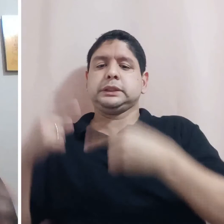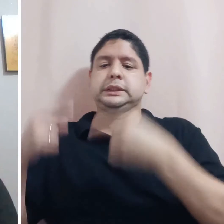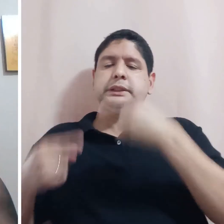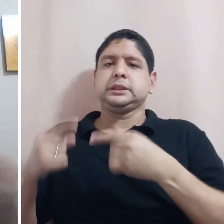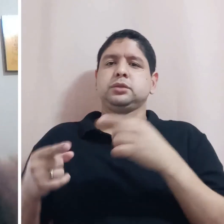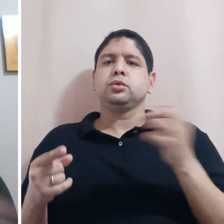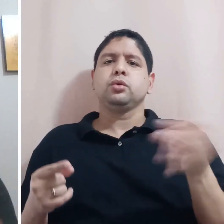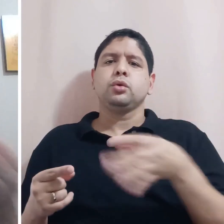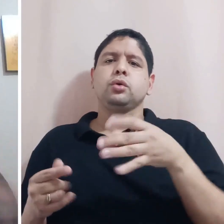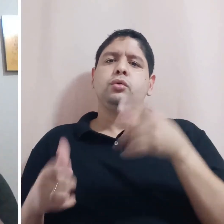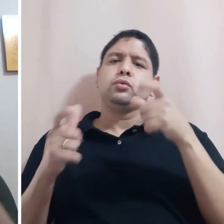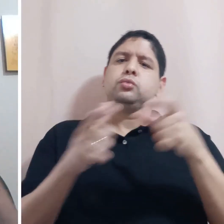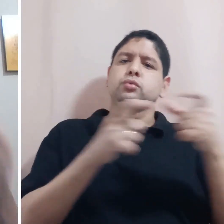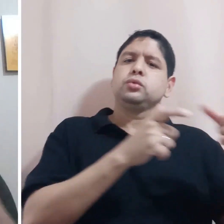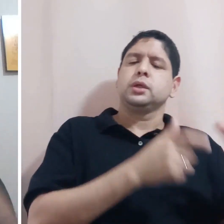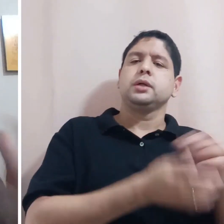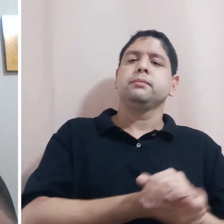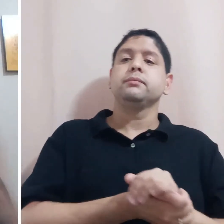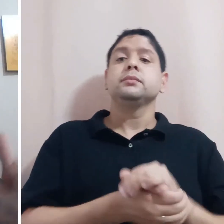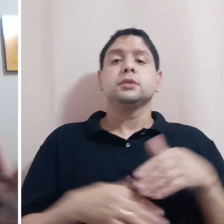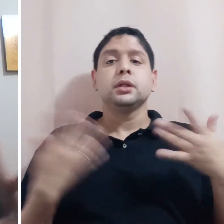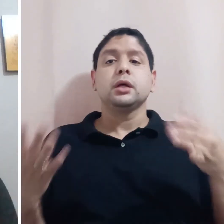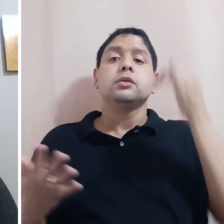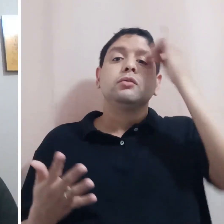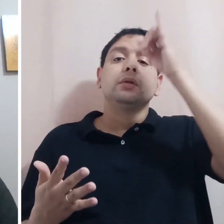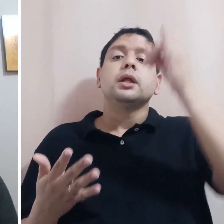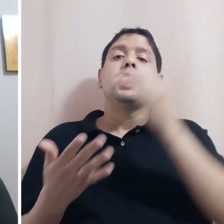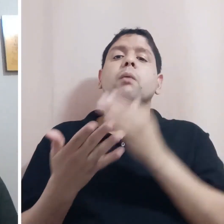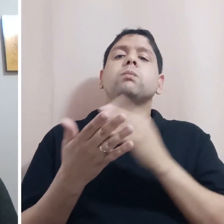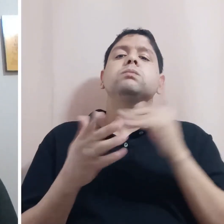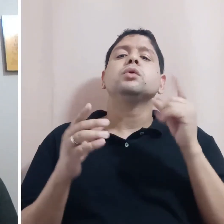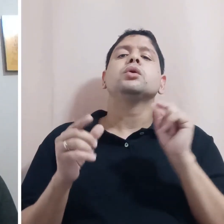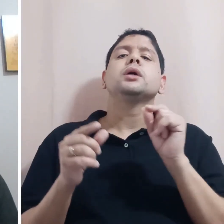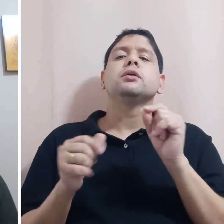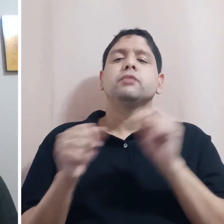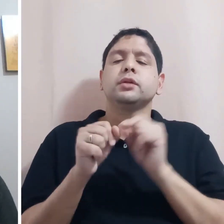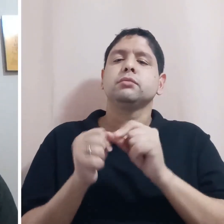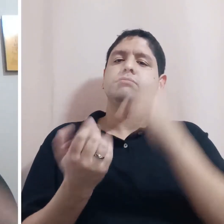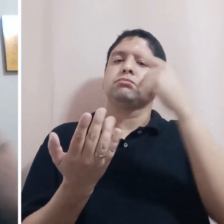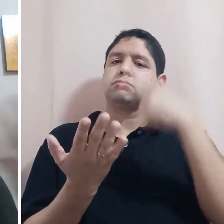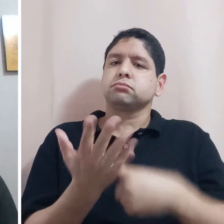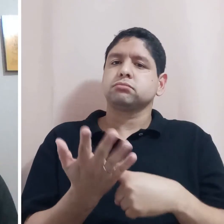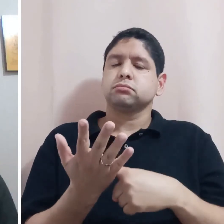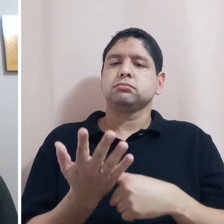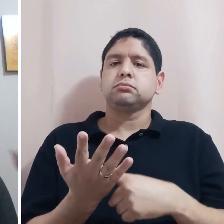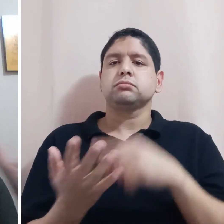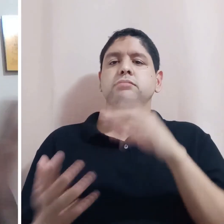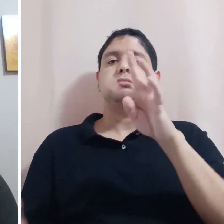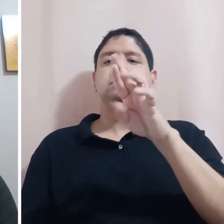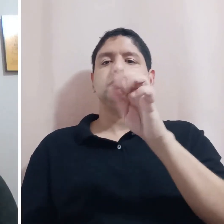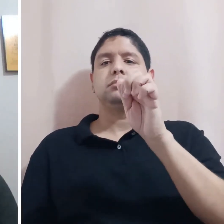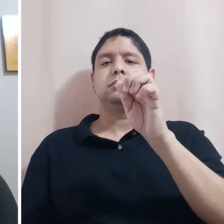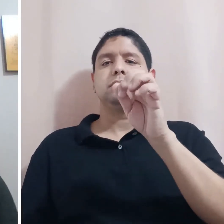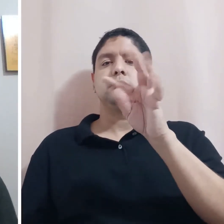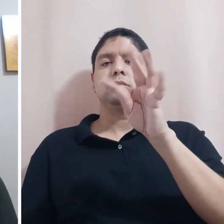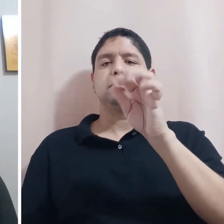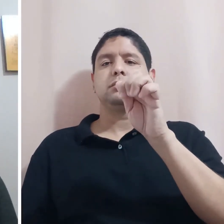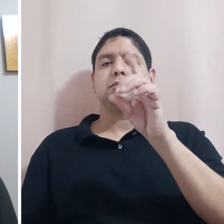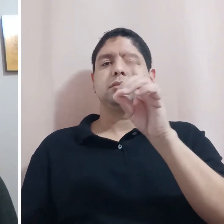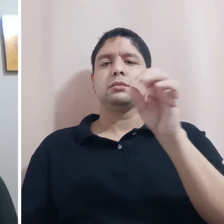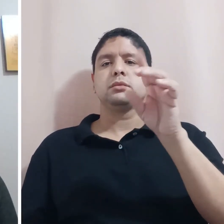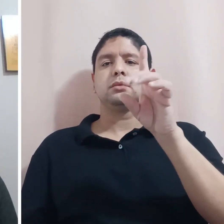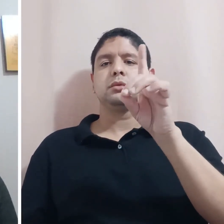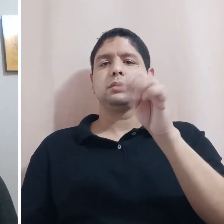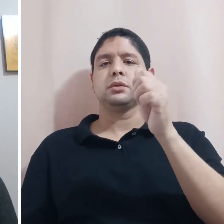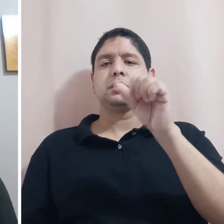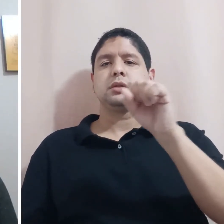Portugal, né, com a Espanha por essas rotas, por essas possíveis novas terras. E aí, para não ter uma briga, eles acabaram então chegando a um